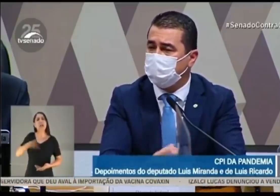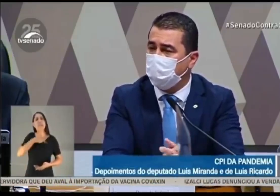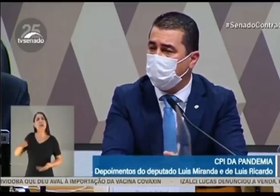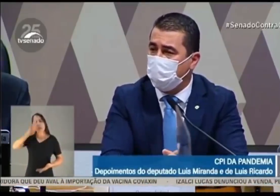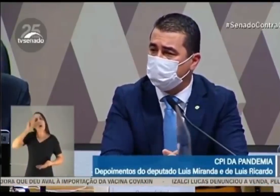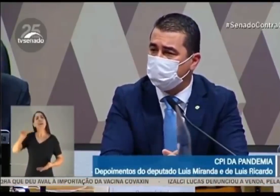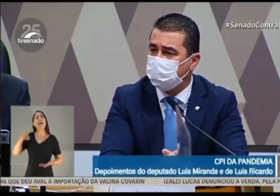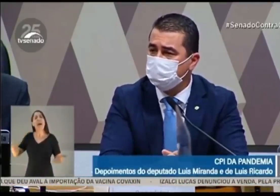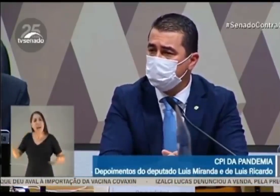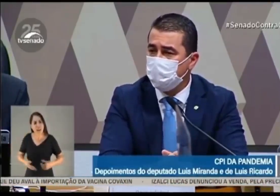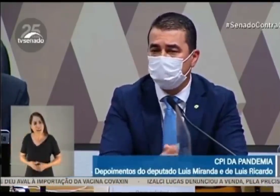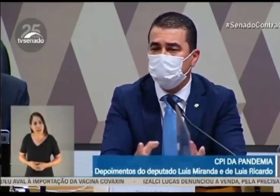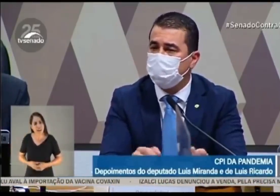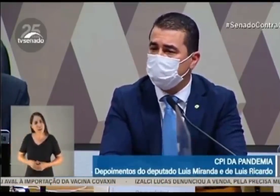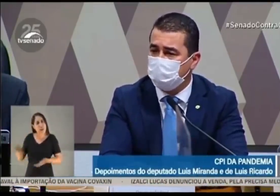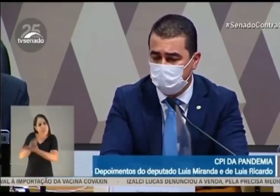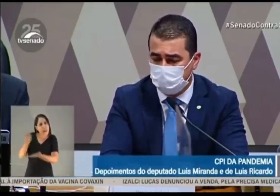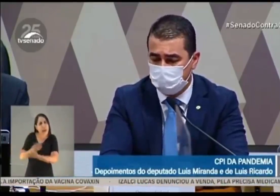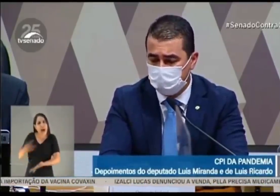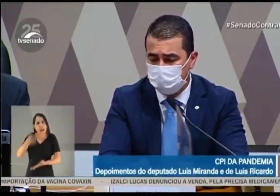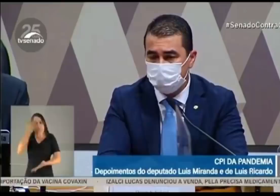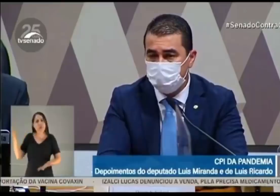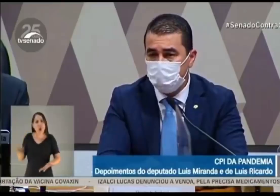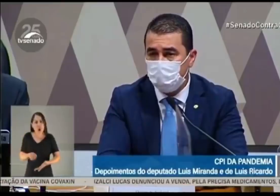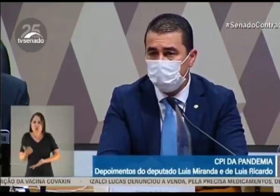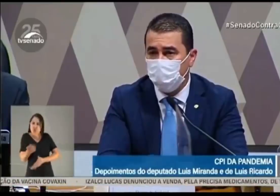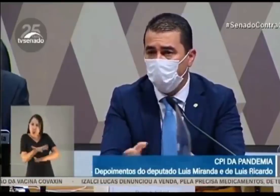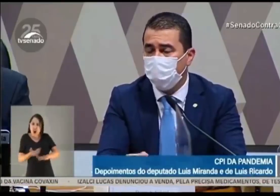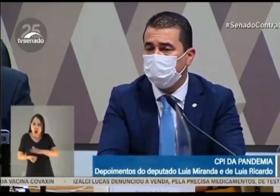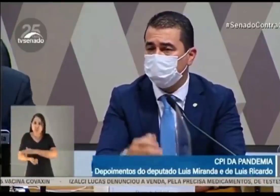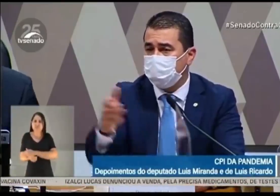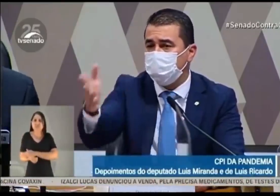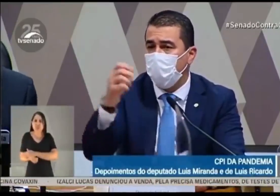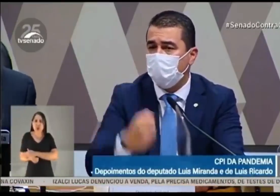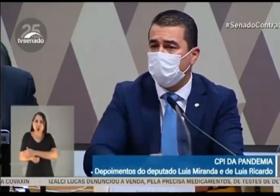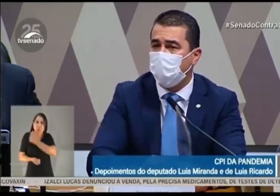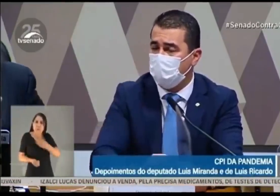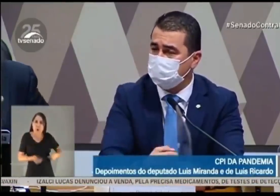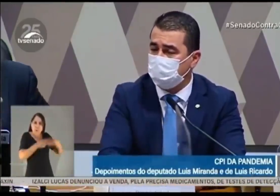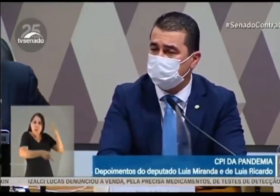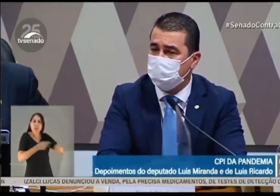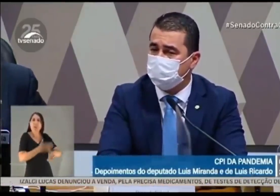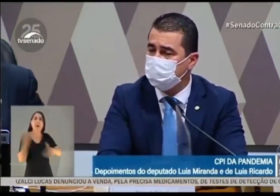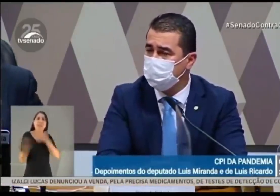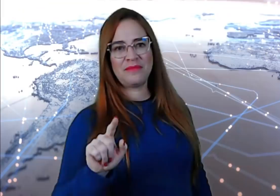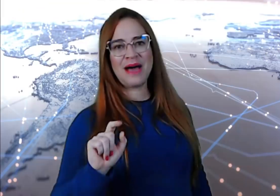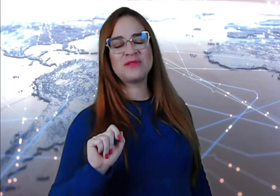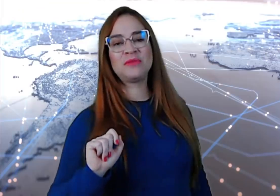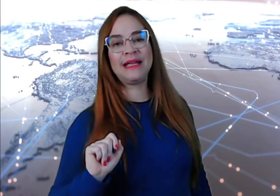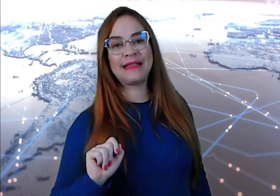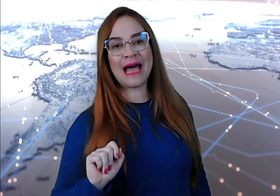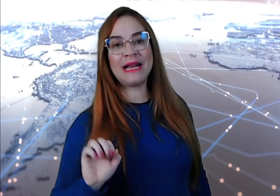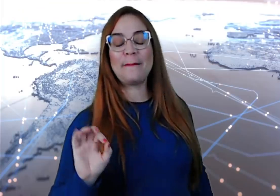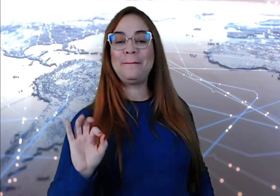o errado? De quem desvia dinheiro? Público, das pessoas morrendo na porra desse Covid? Mas um detalhe